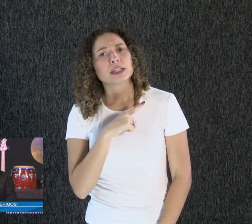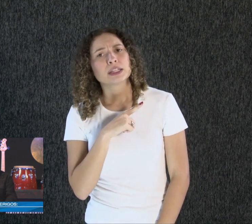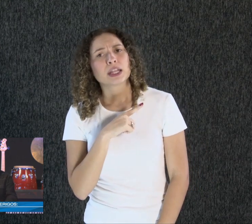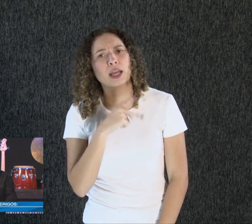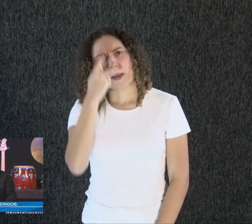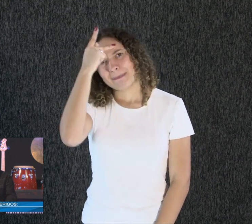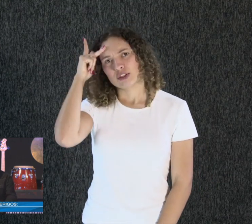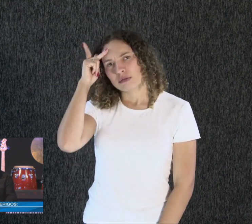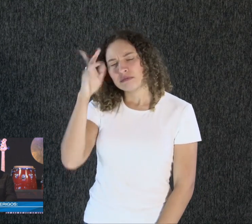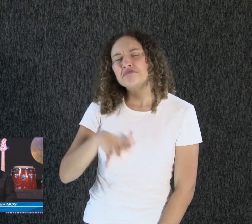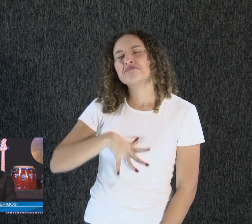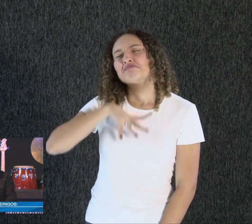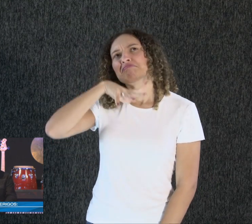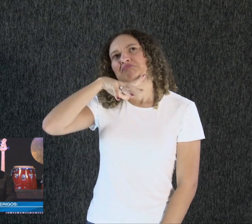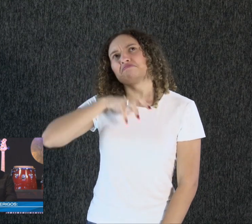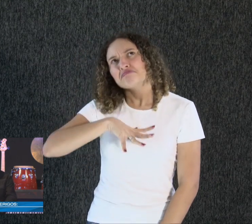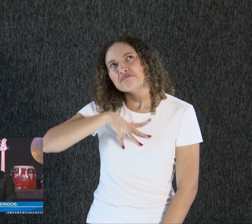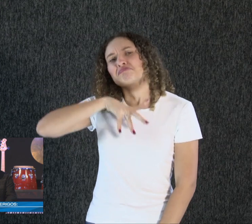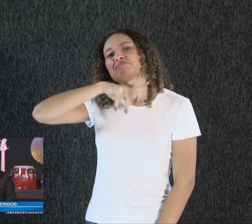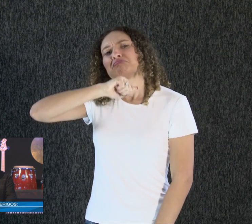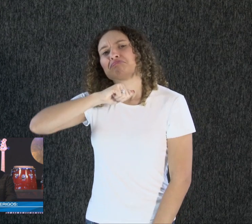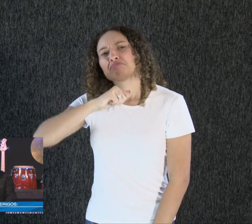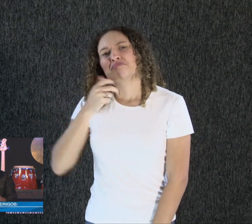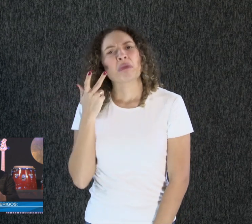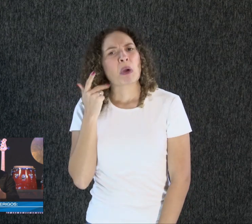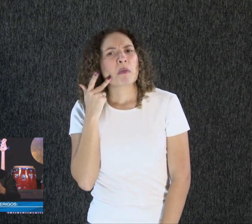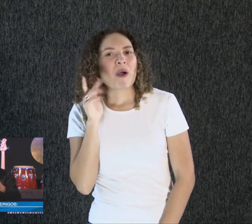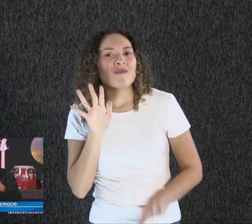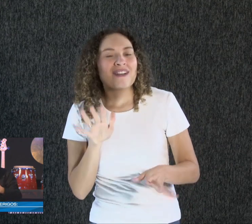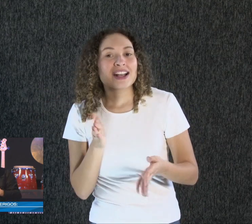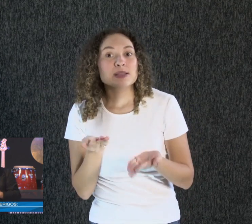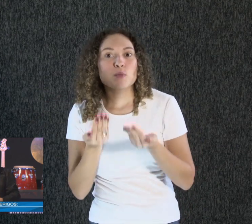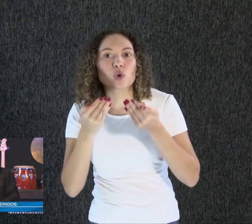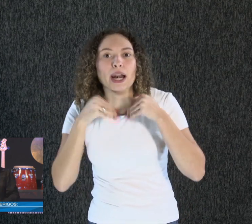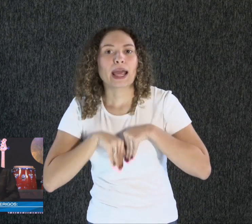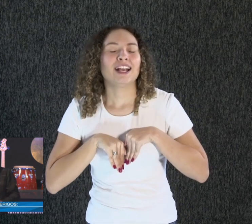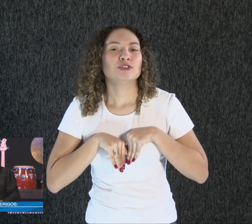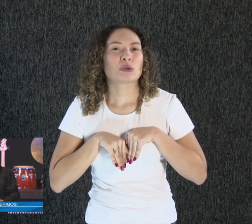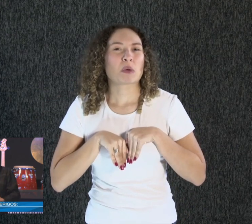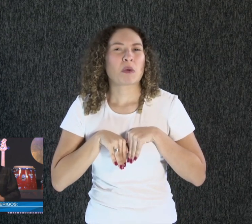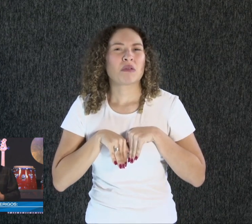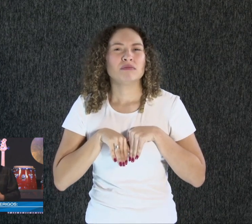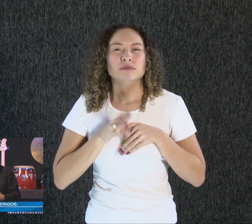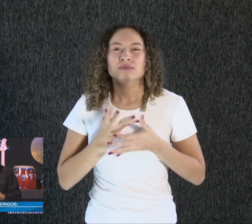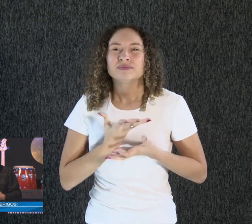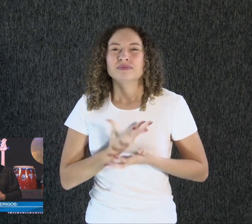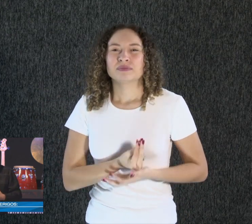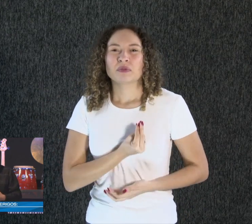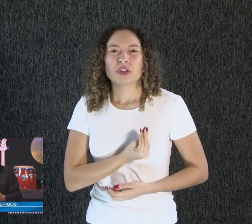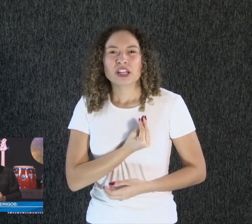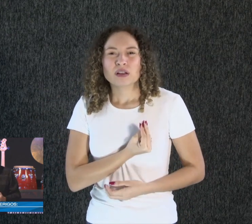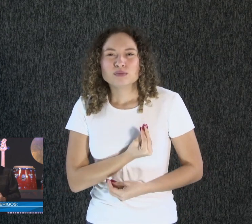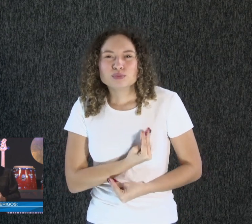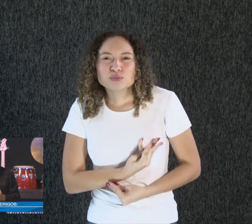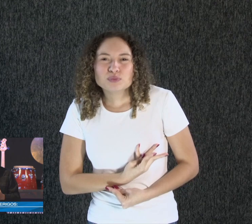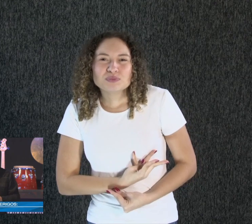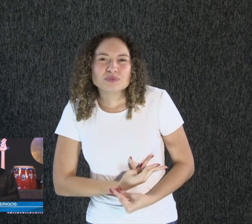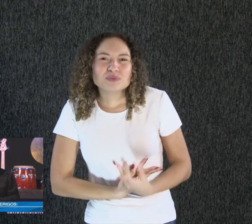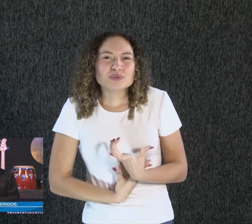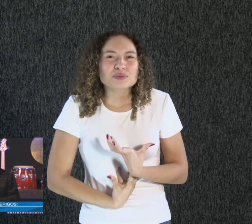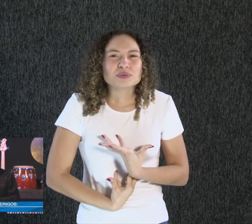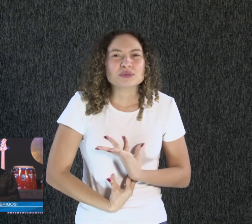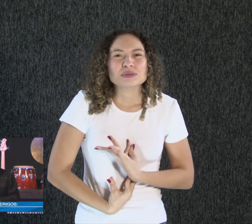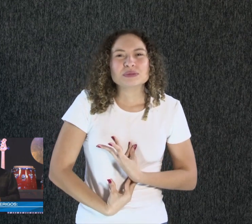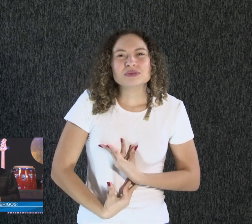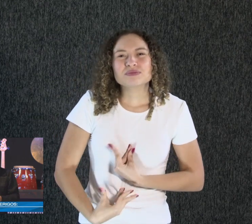emocional. Tem muita gente respirando, mas estão morrendo por dentro. Estão morrendo pela falta de